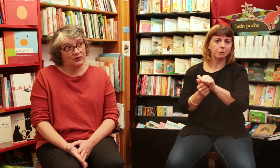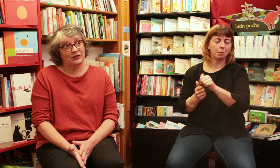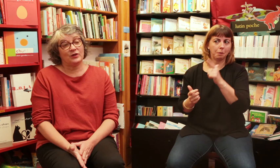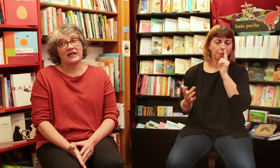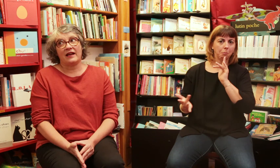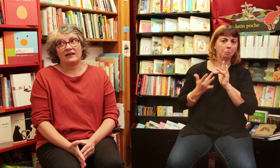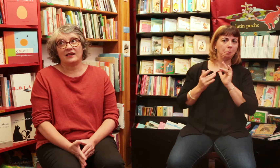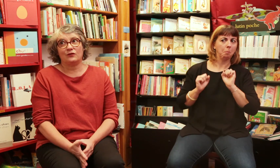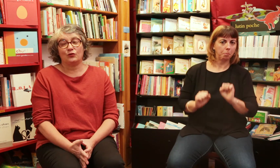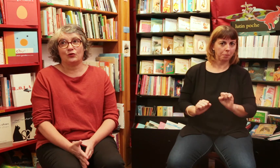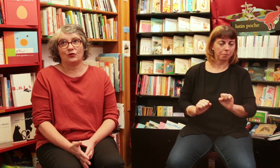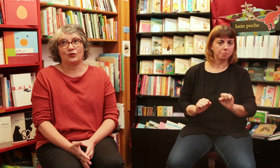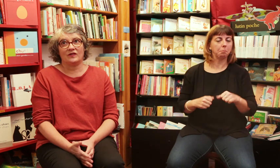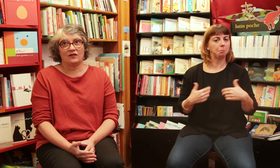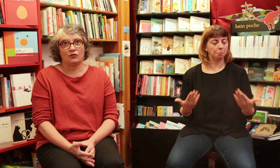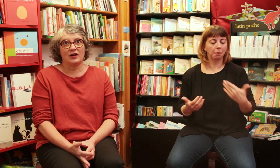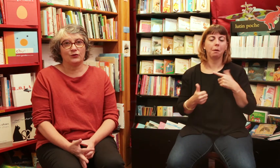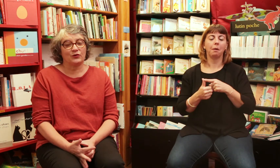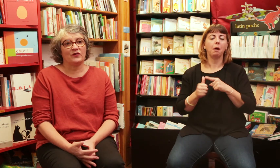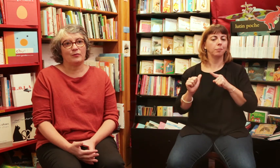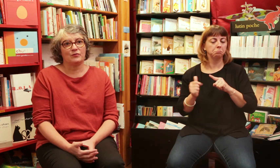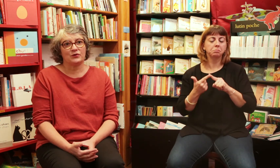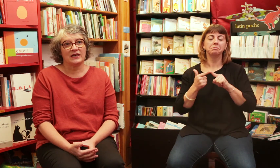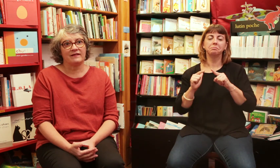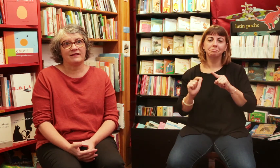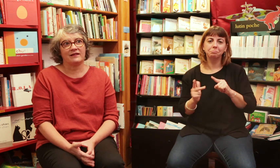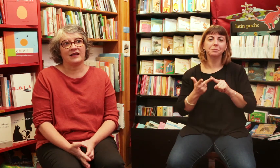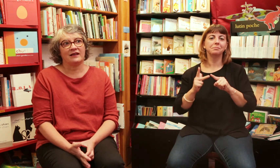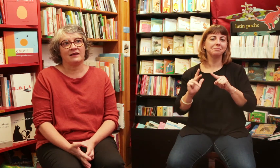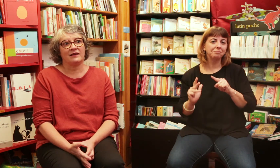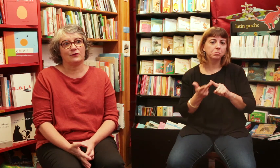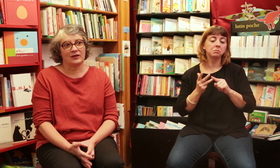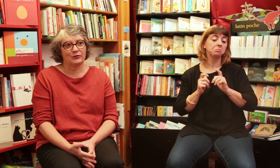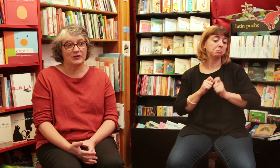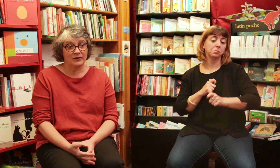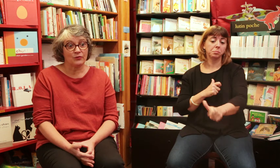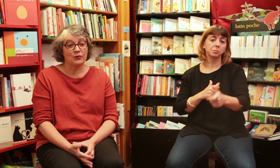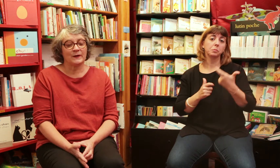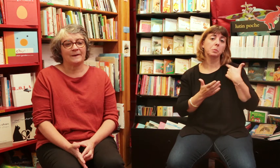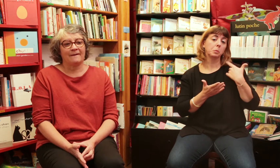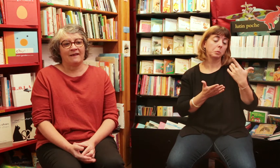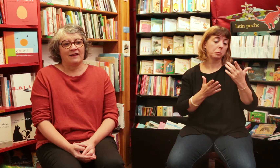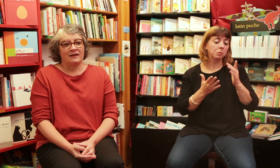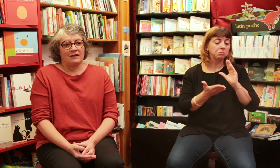coup j'ai continué à écrire d'autres histoires, d'autres albums jeunesse, et notamment chez Mémo.